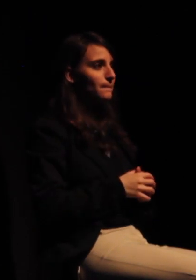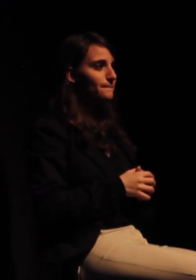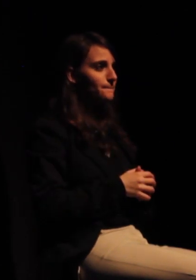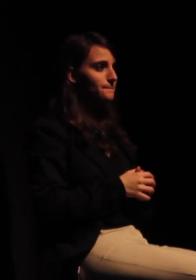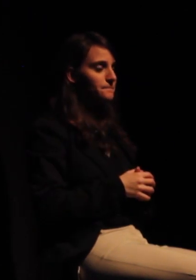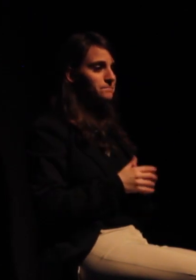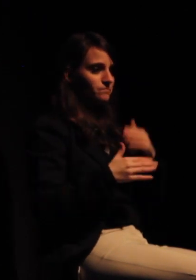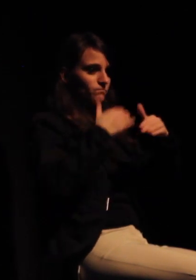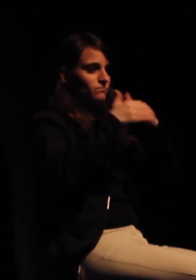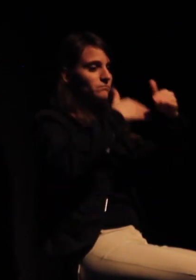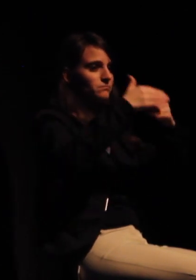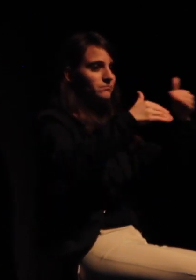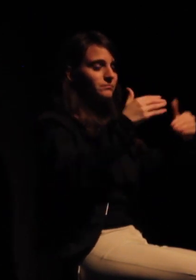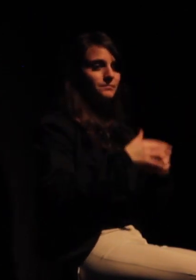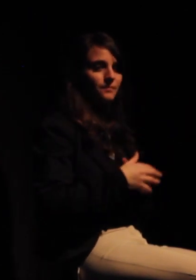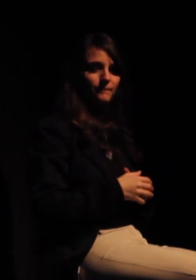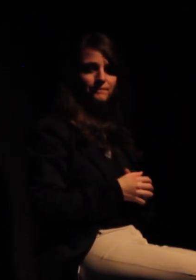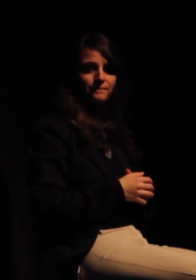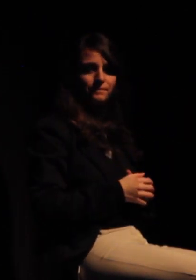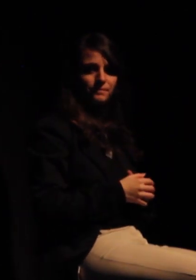ter um desenvolvimento e vai bater lá.